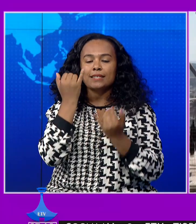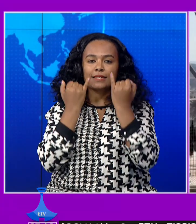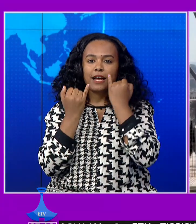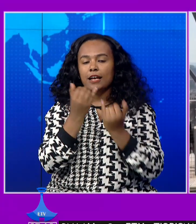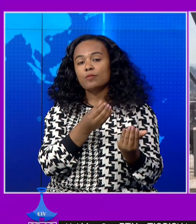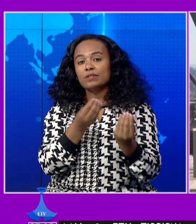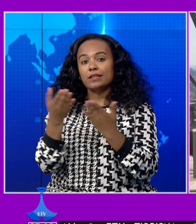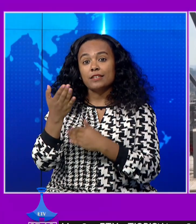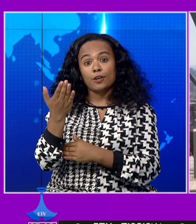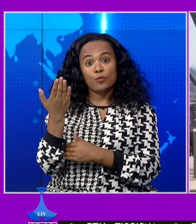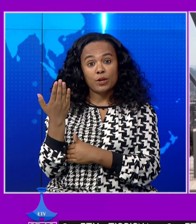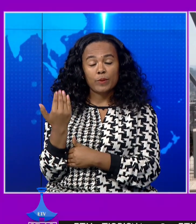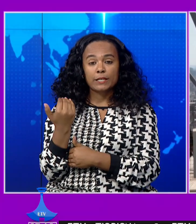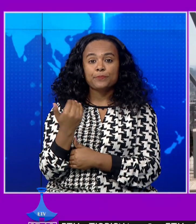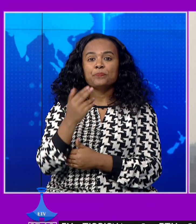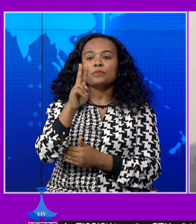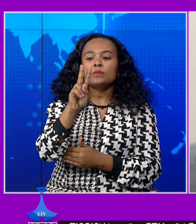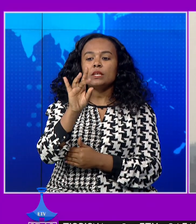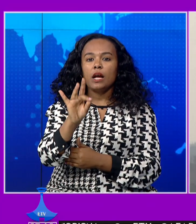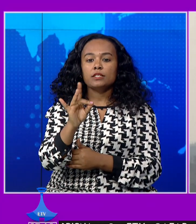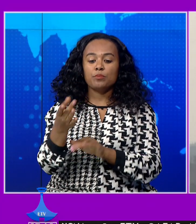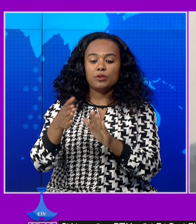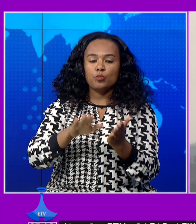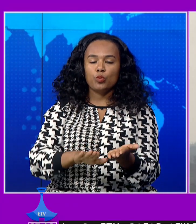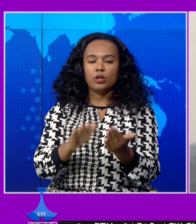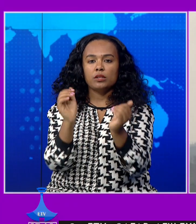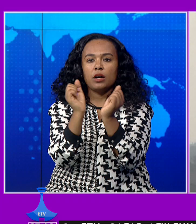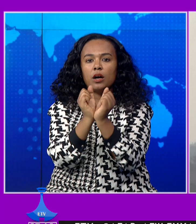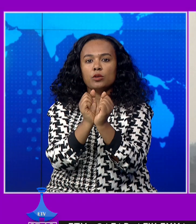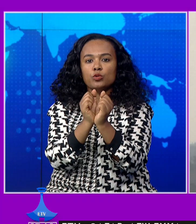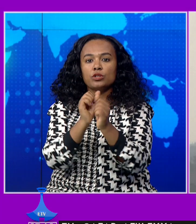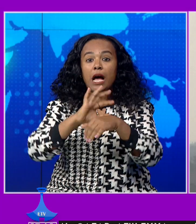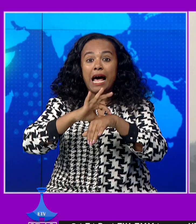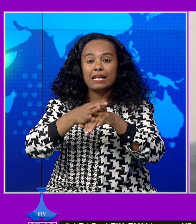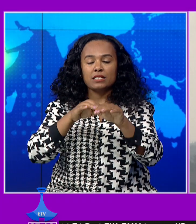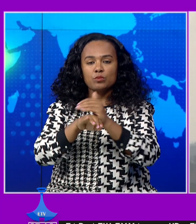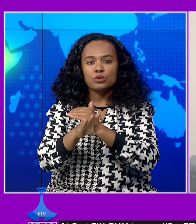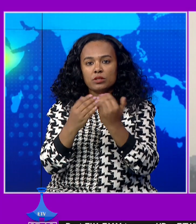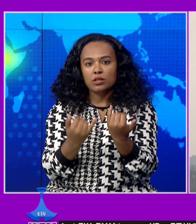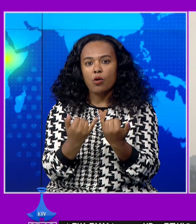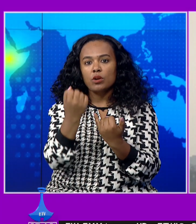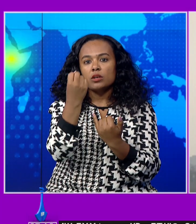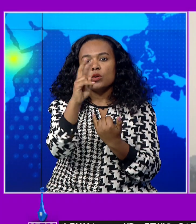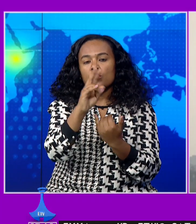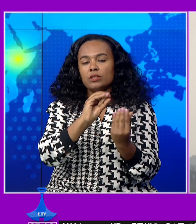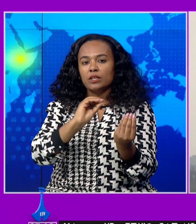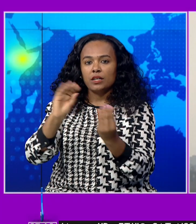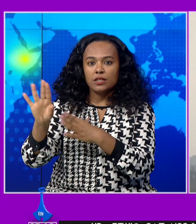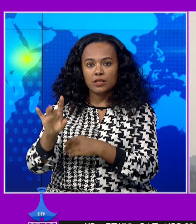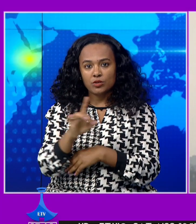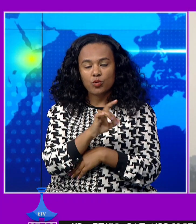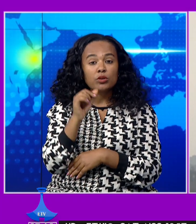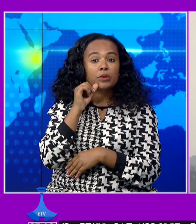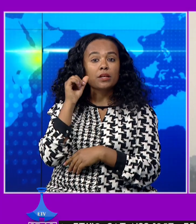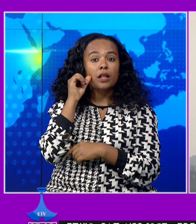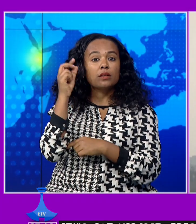ማስረከብ ከነበረበት የ28 ሙታን ታጋቾች አጽም ውስጥ እስካሁን 12 ያስረከበ ሲሆን